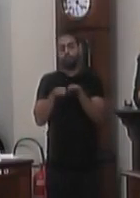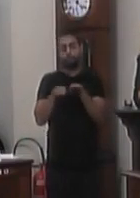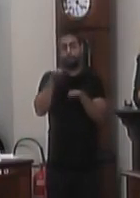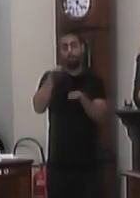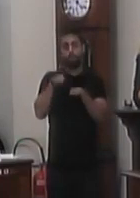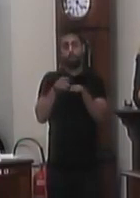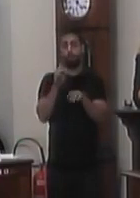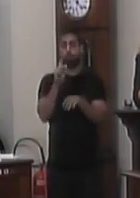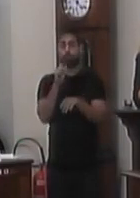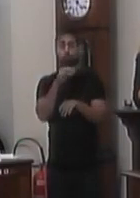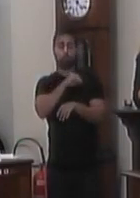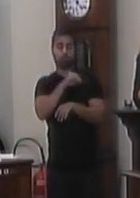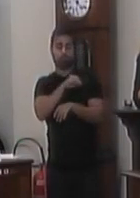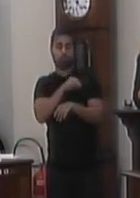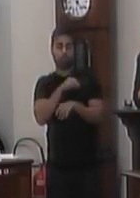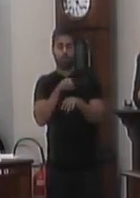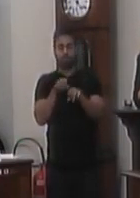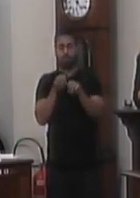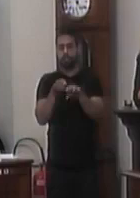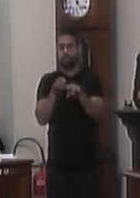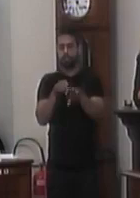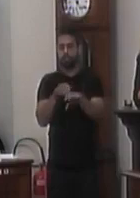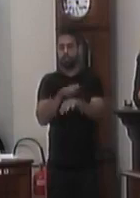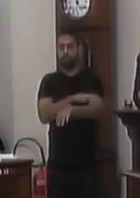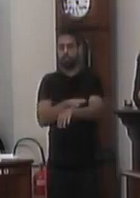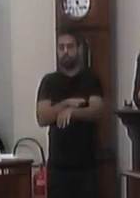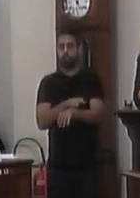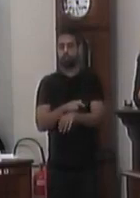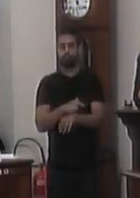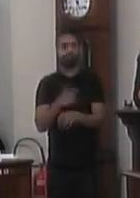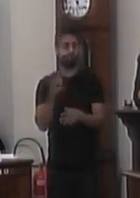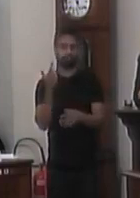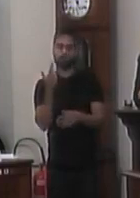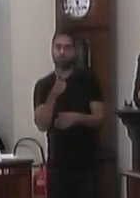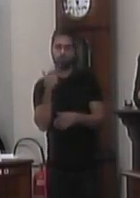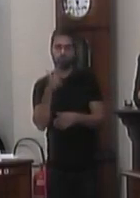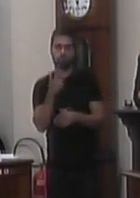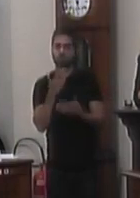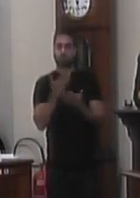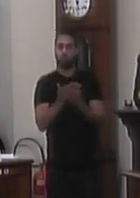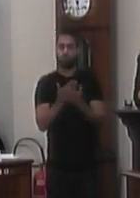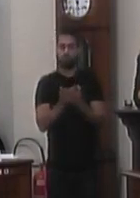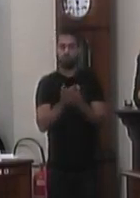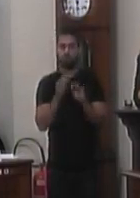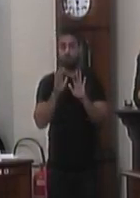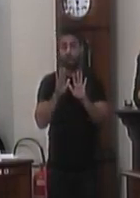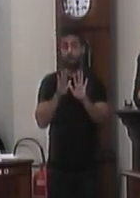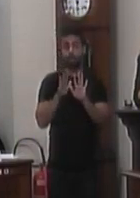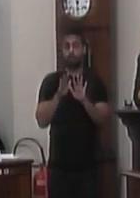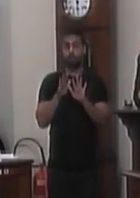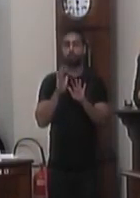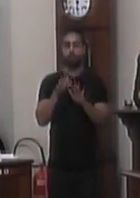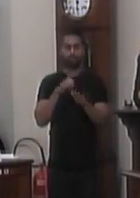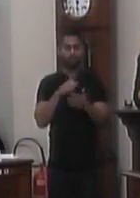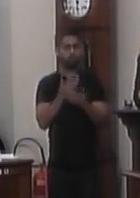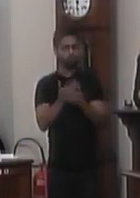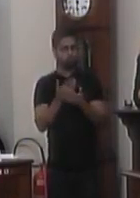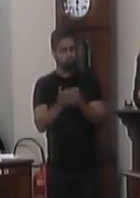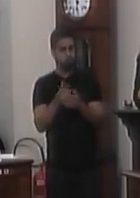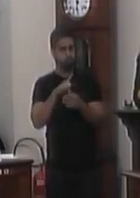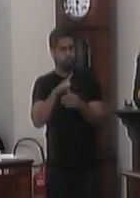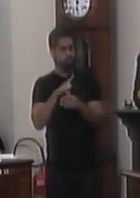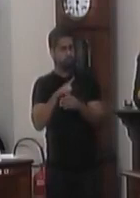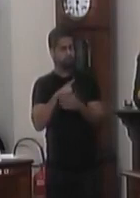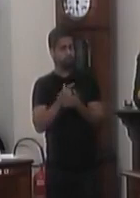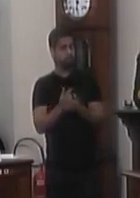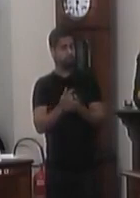educação. Não, a gente ainda não tem esse fechado, ainda não, está em estudo. Mas já existe em aberto estudo, já estão analisando isso lá?